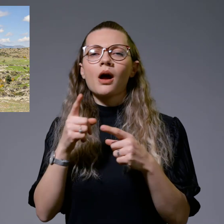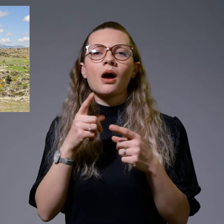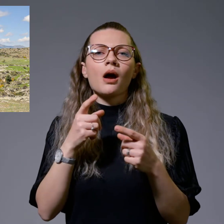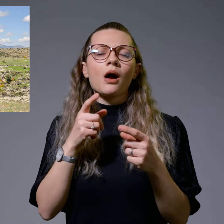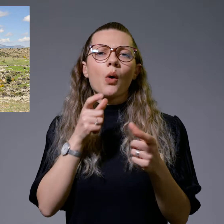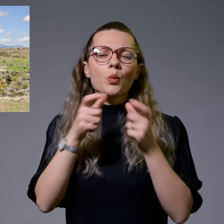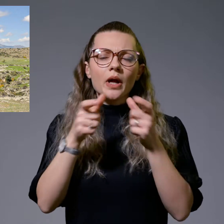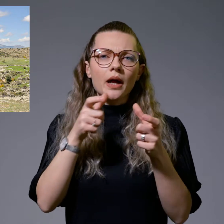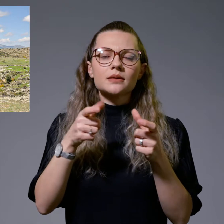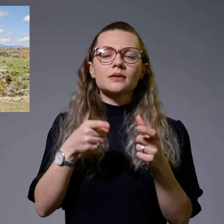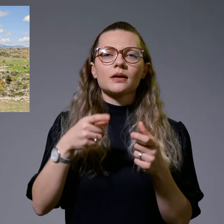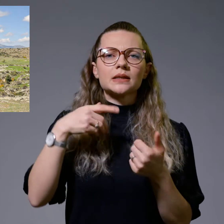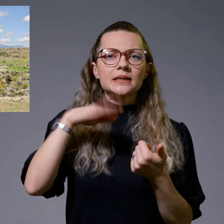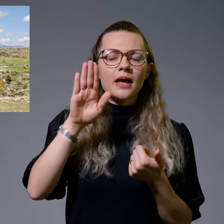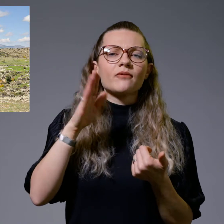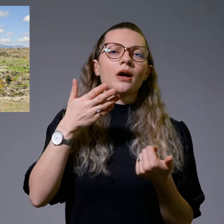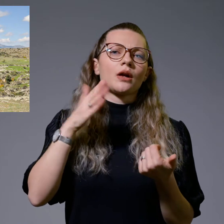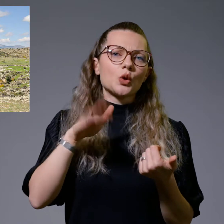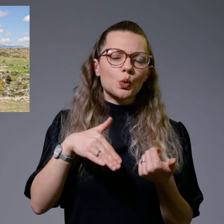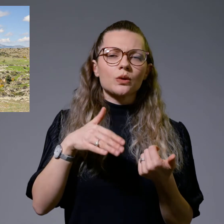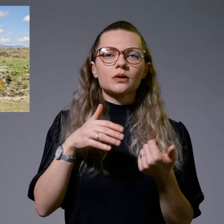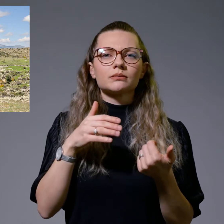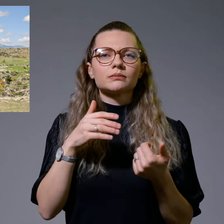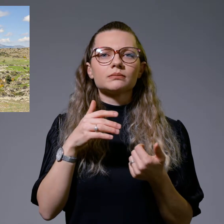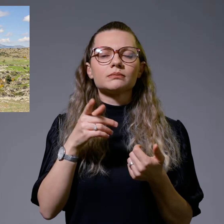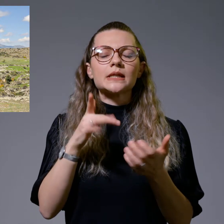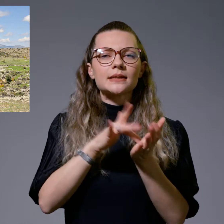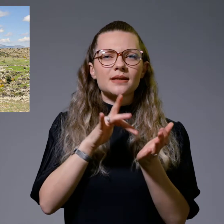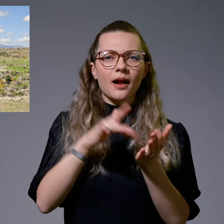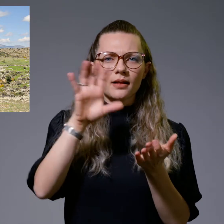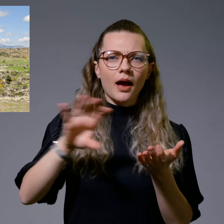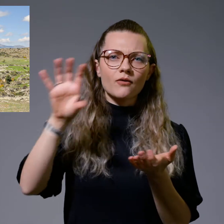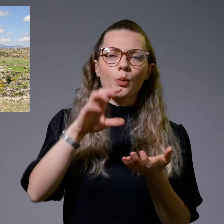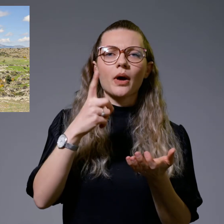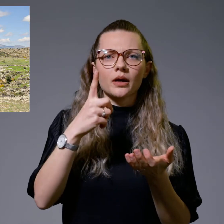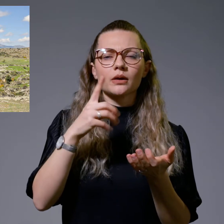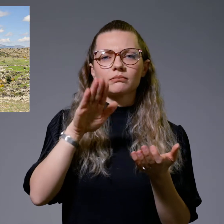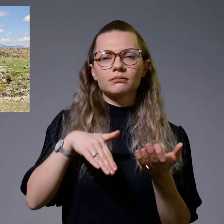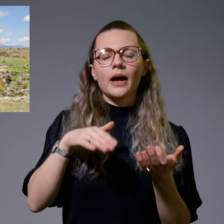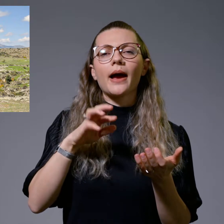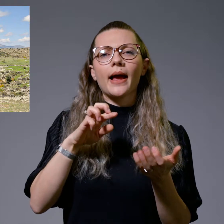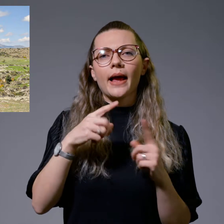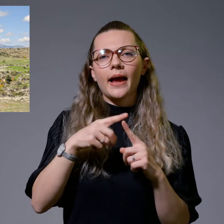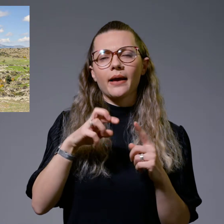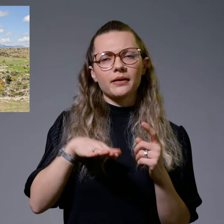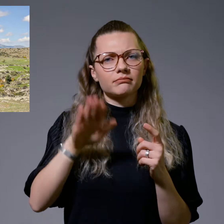север и југ, тоест помеѓу Средна Европа и Егеј. Во атарот на